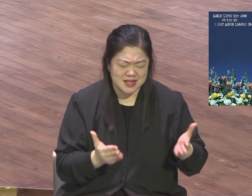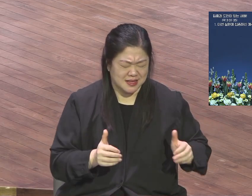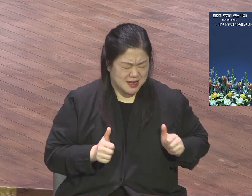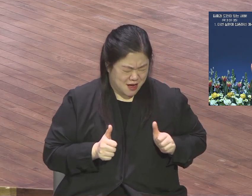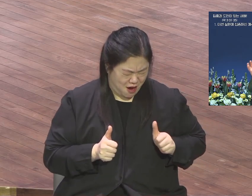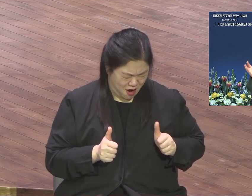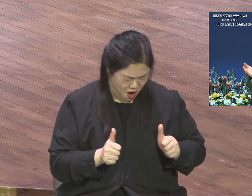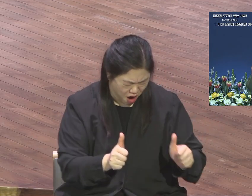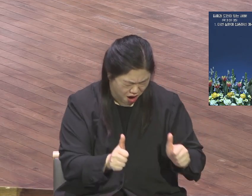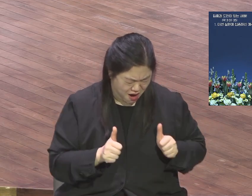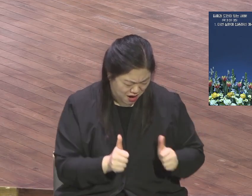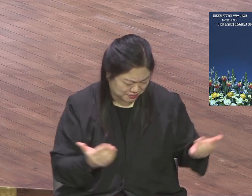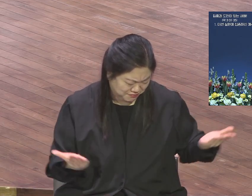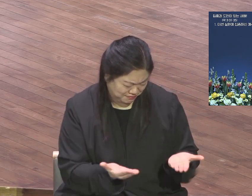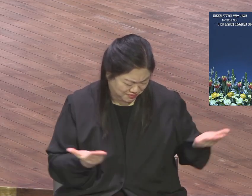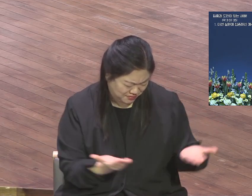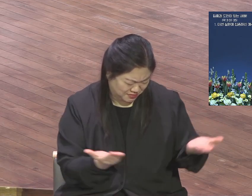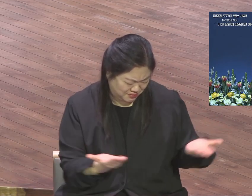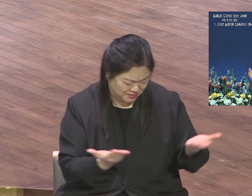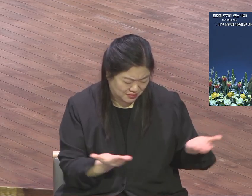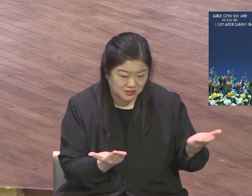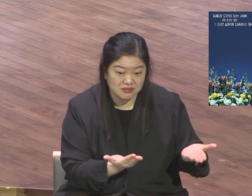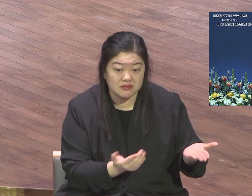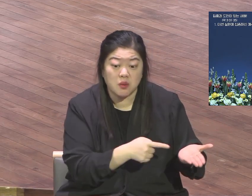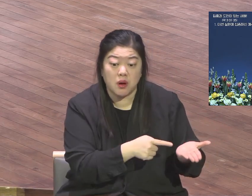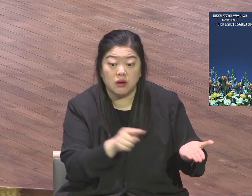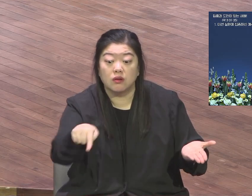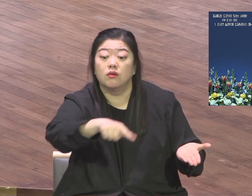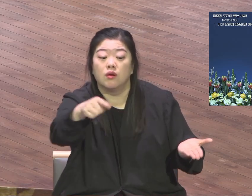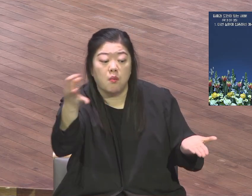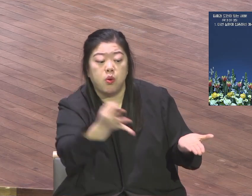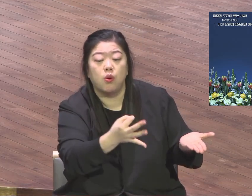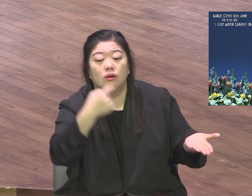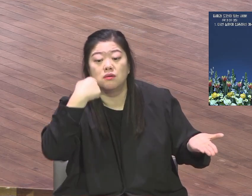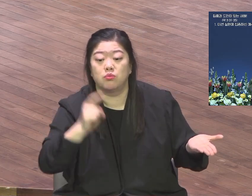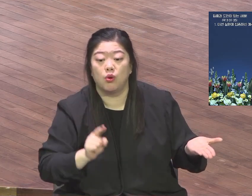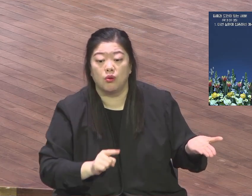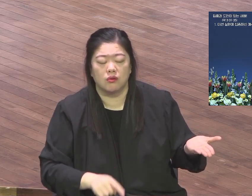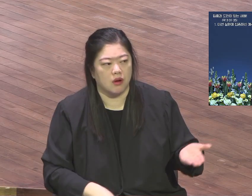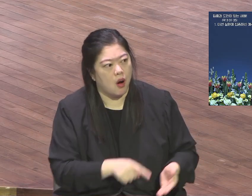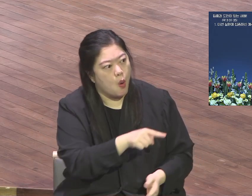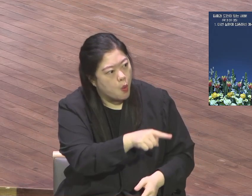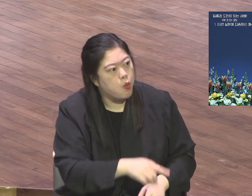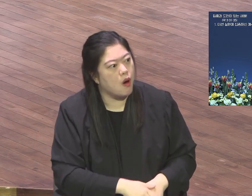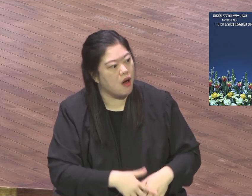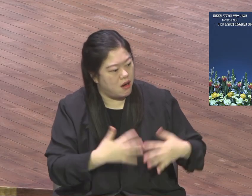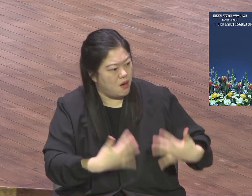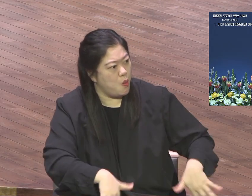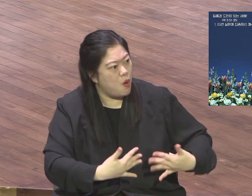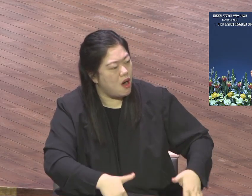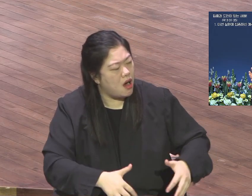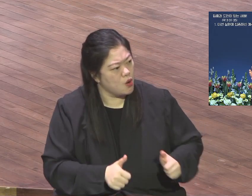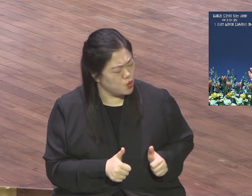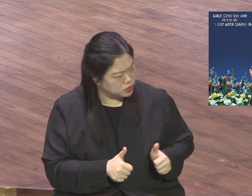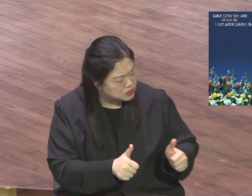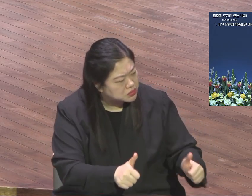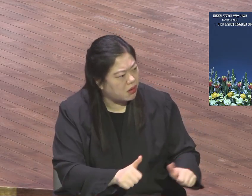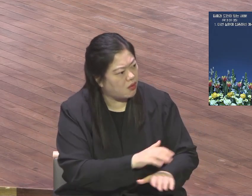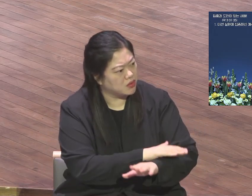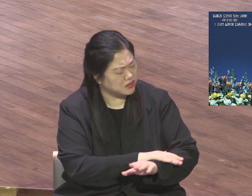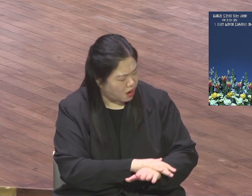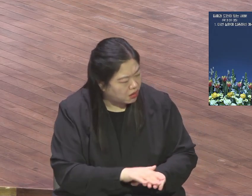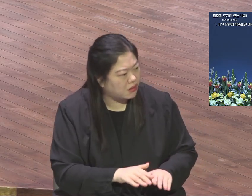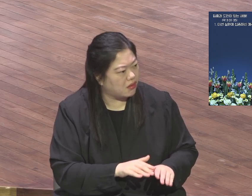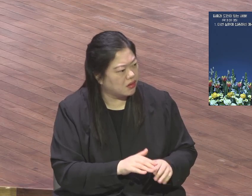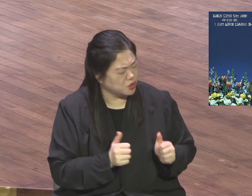하면요 대단하다 성실하다 정말 열심히 대단하다 아주 긍정적으로